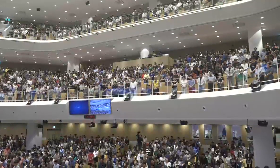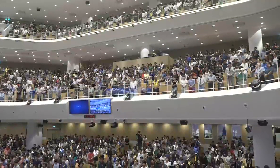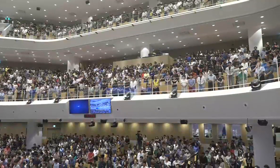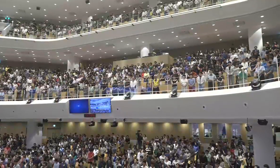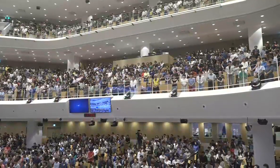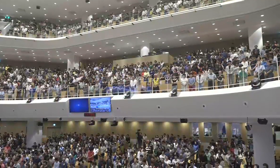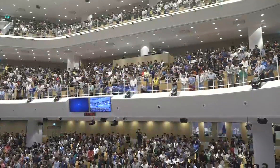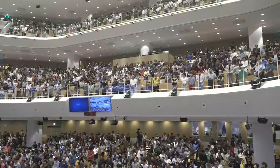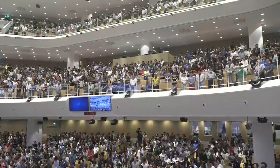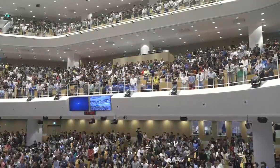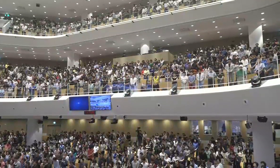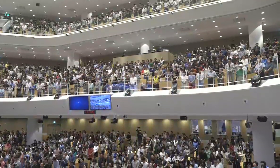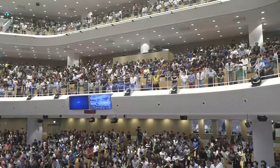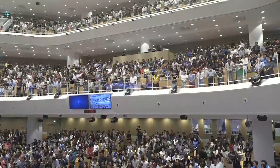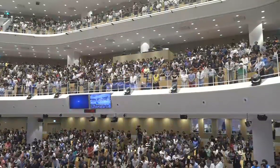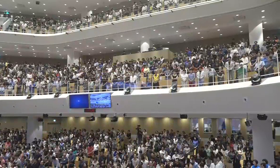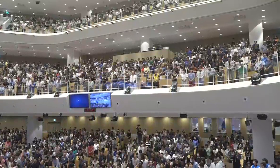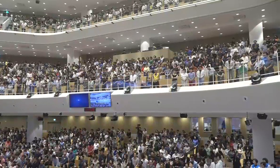목사님 축도해 주시겠습니다.